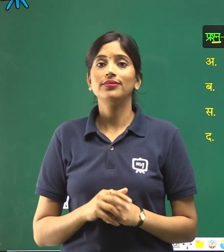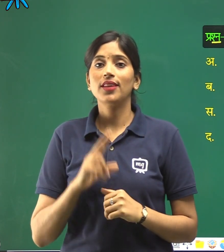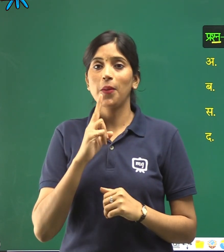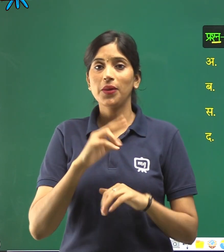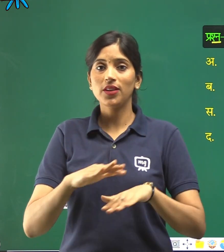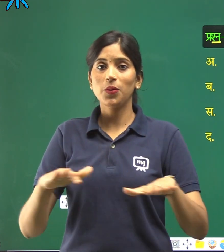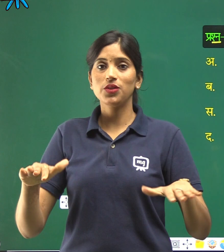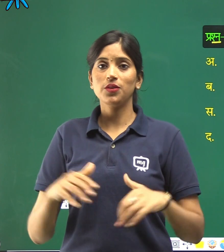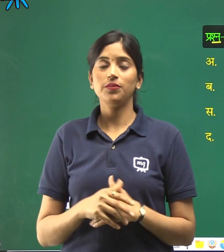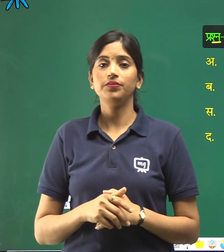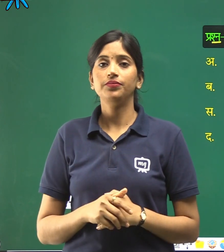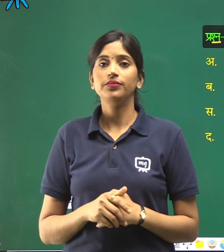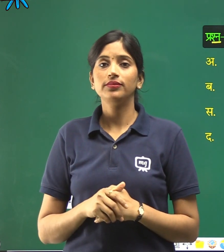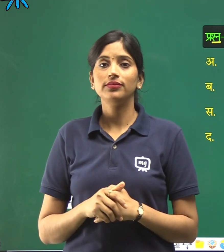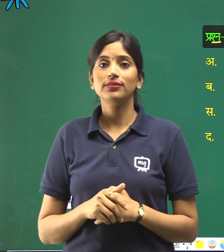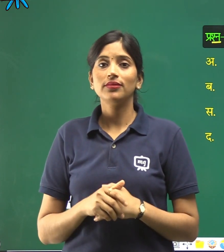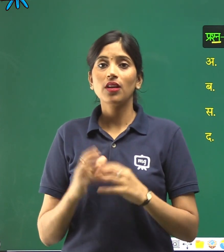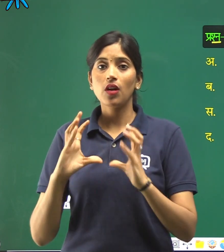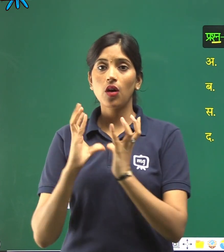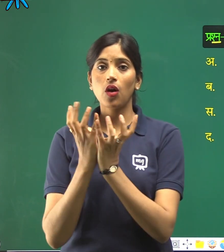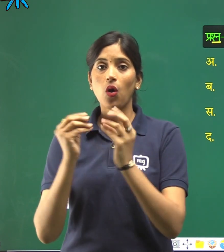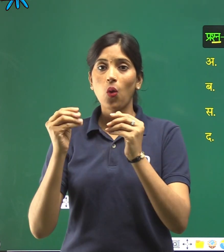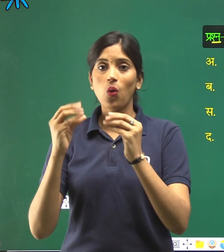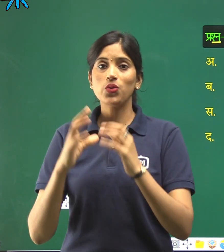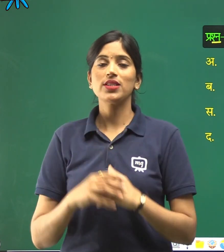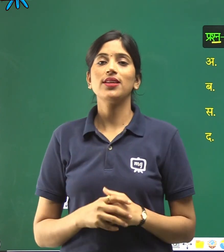बताओ बच्चों, घोंसला।